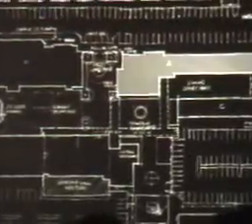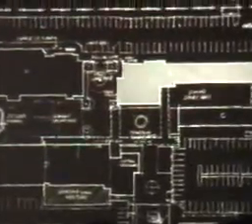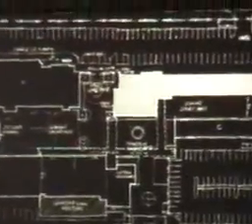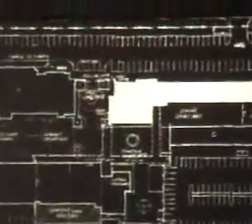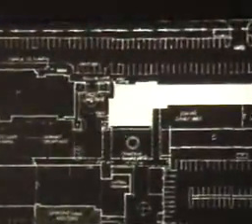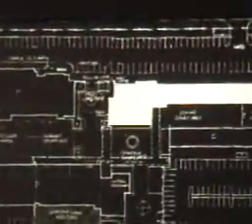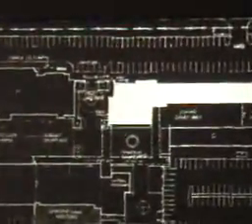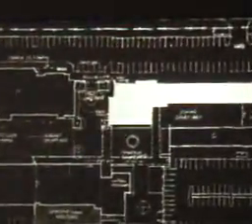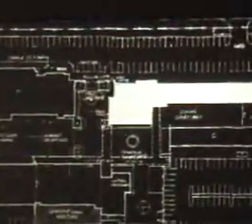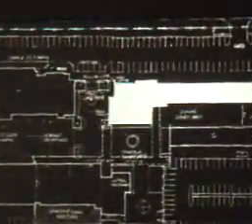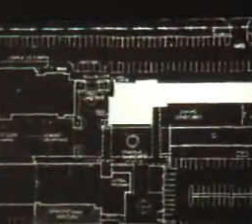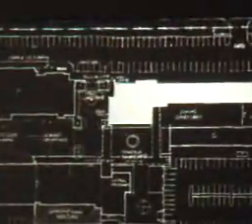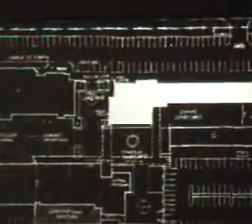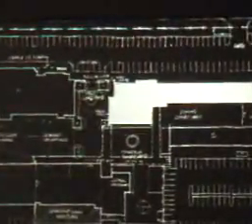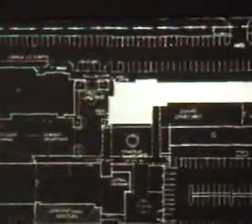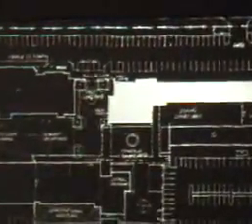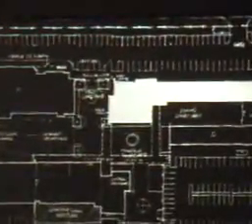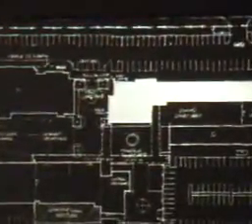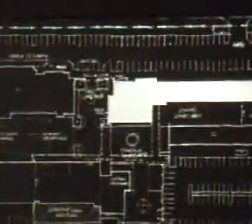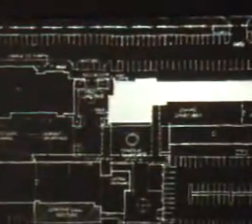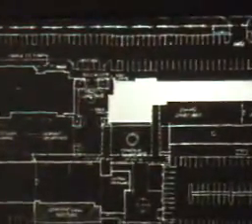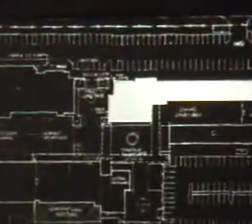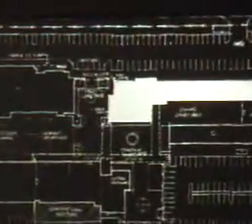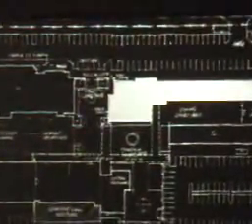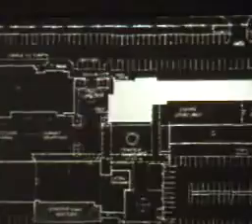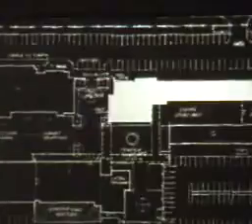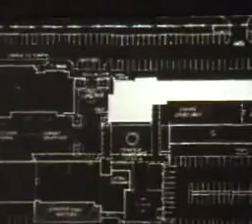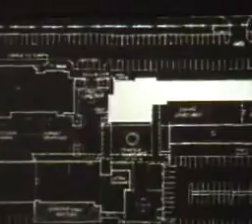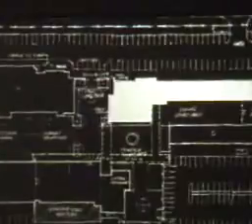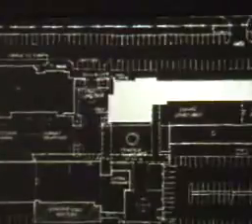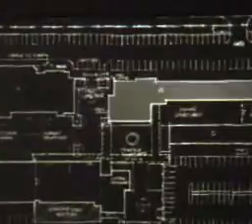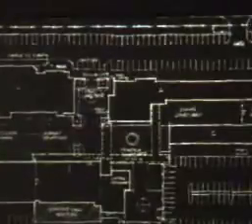여기 A 빌딩이 있습니다.